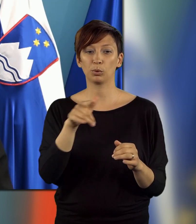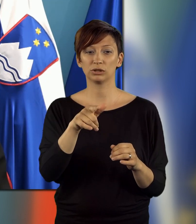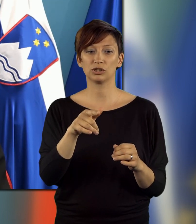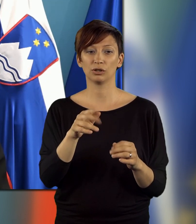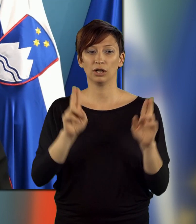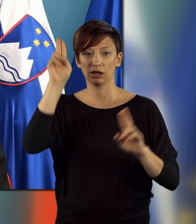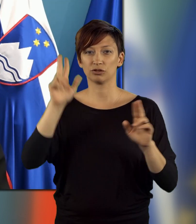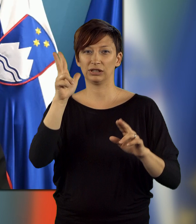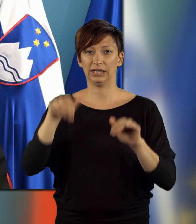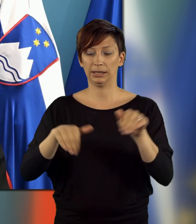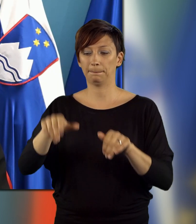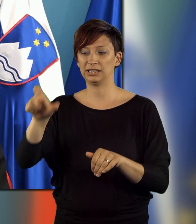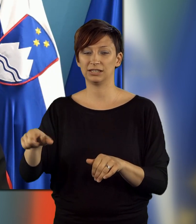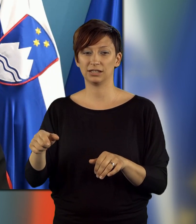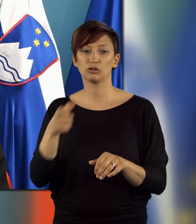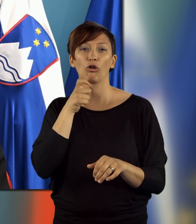Proti so glasovali 3 ministri.